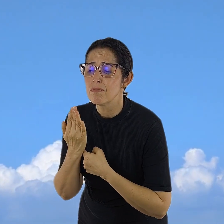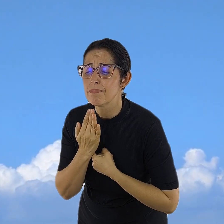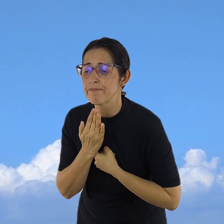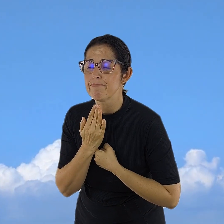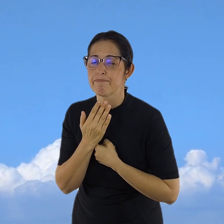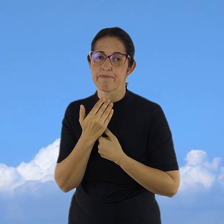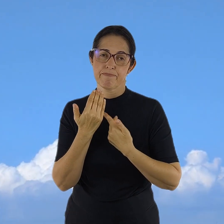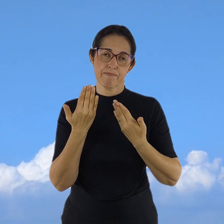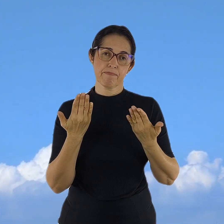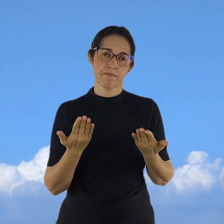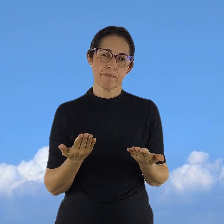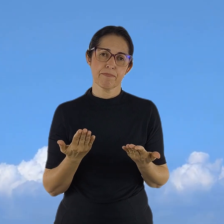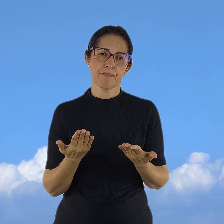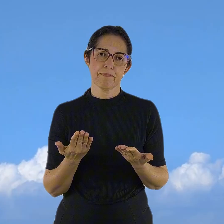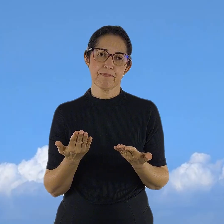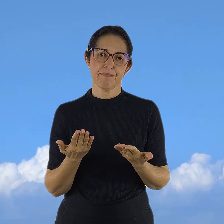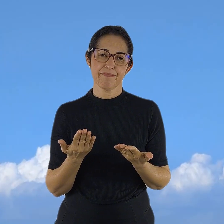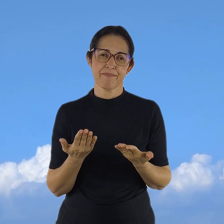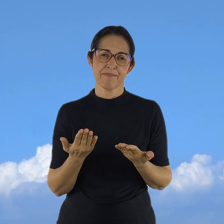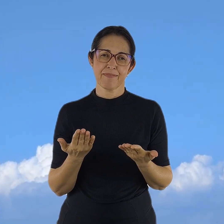E no culto dessa noite,